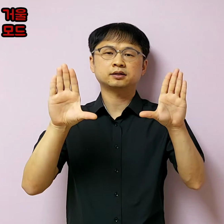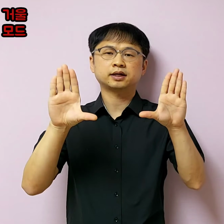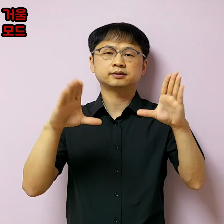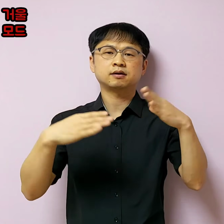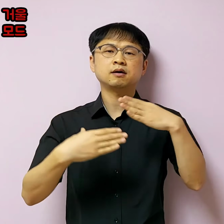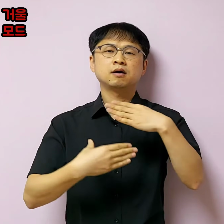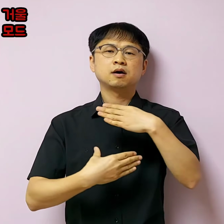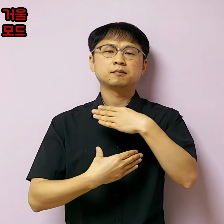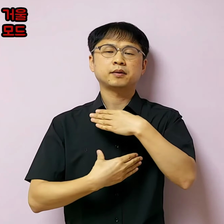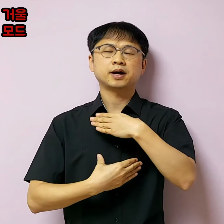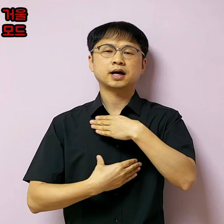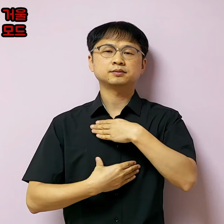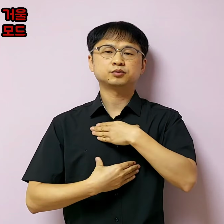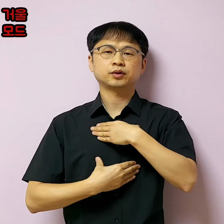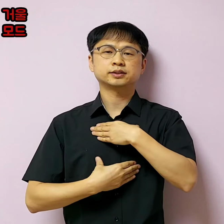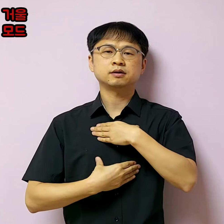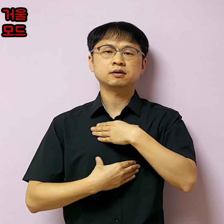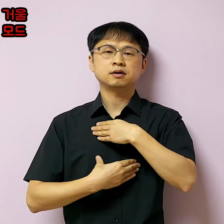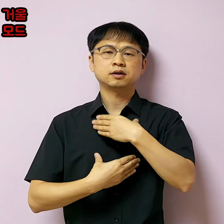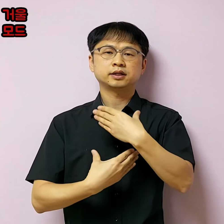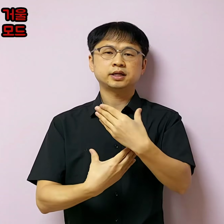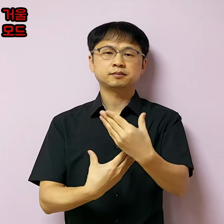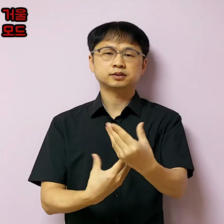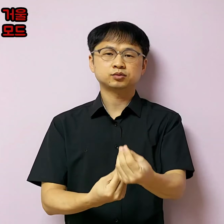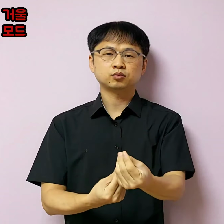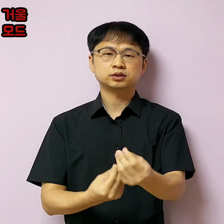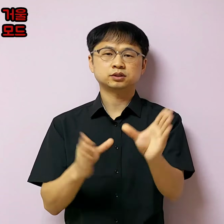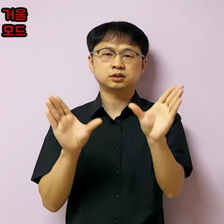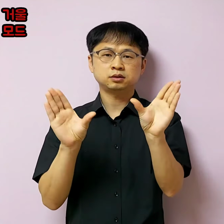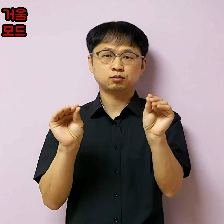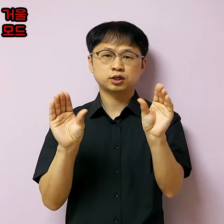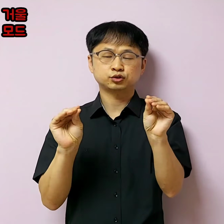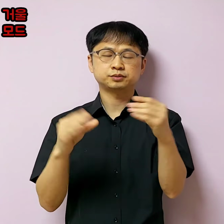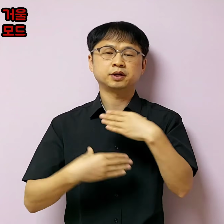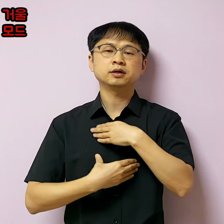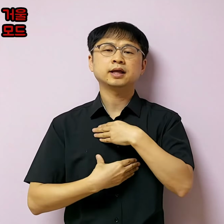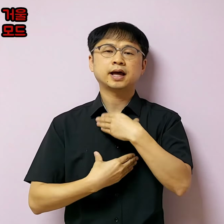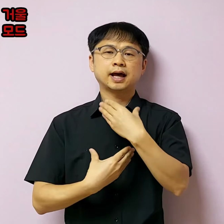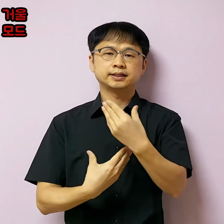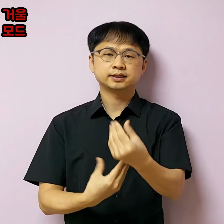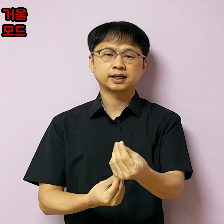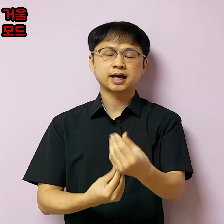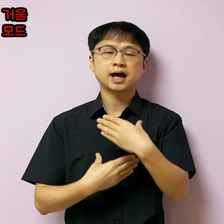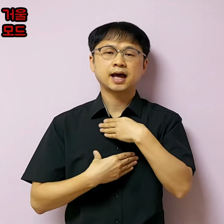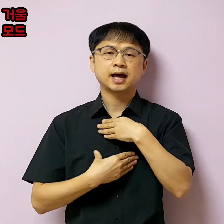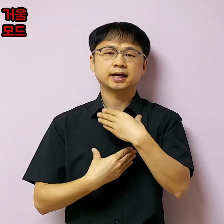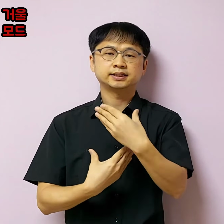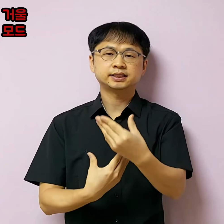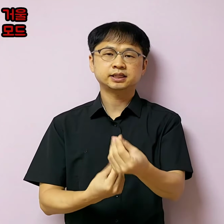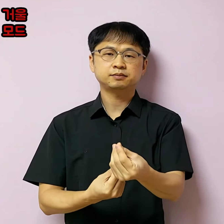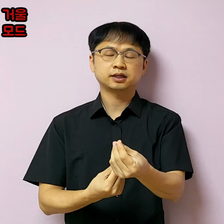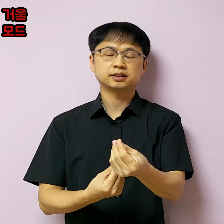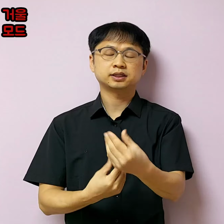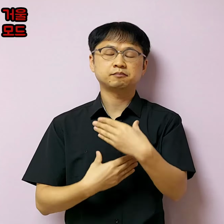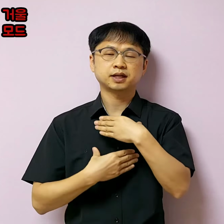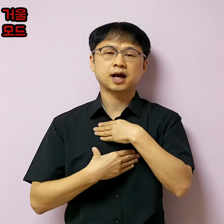이렇게 해서 배와 가슴 쪽에서 내리면서 손끝을 모아주시면 안전하다, 안심이란 뜻이